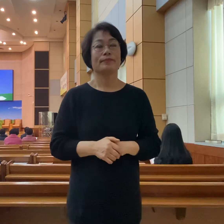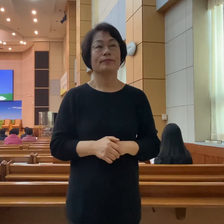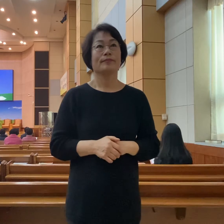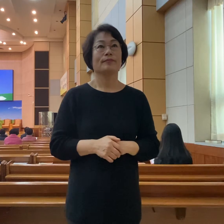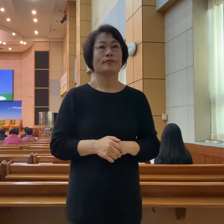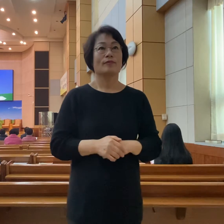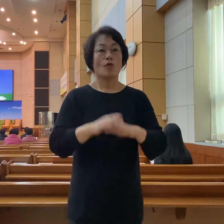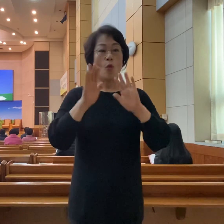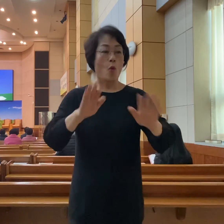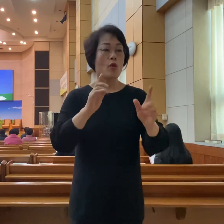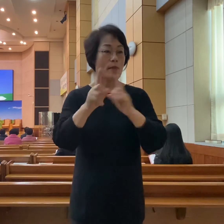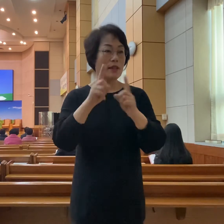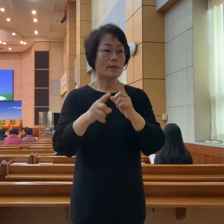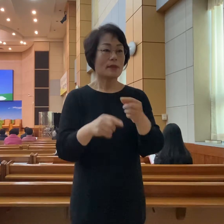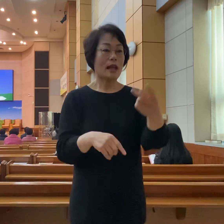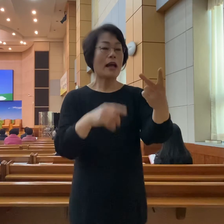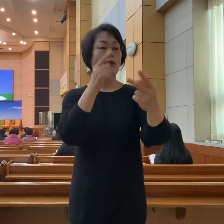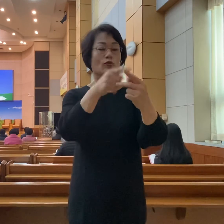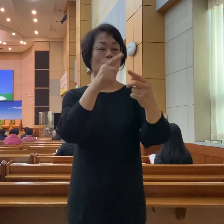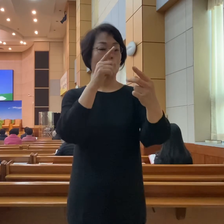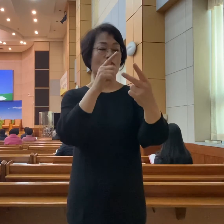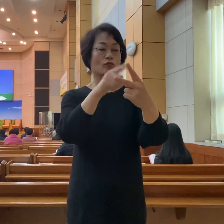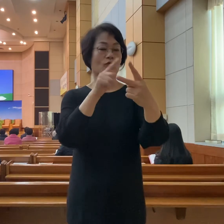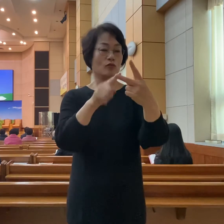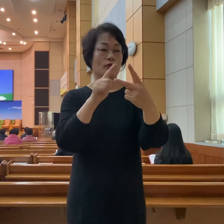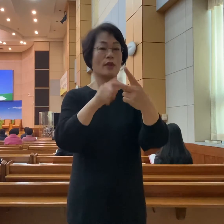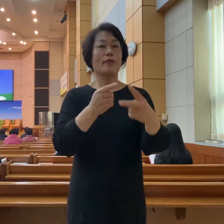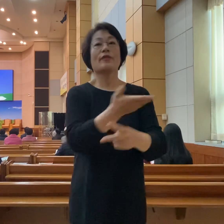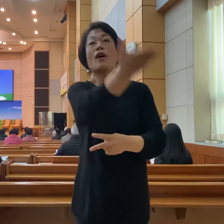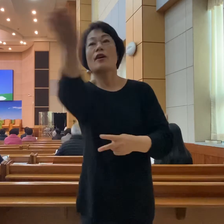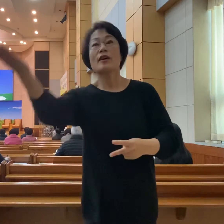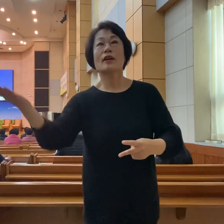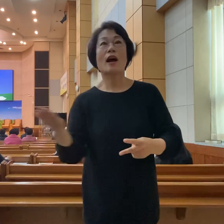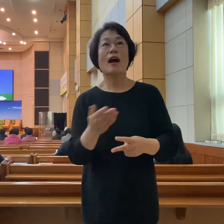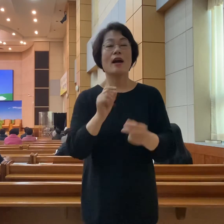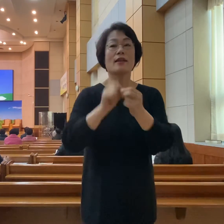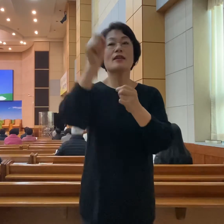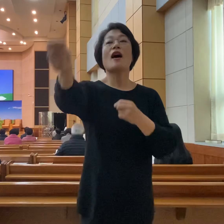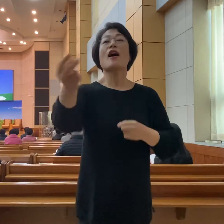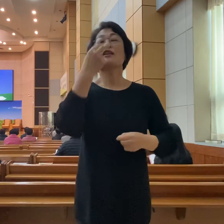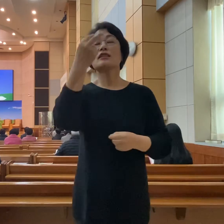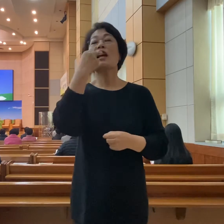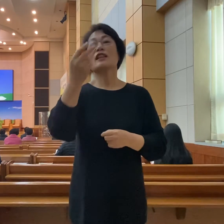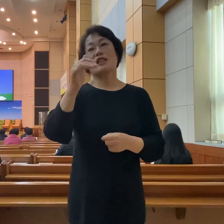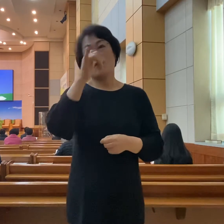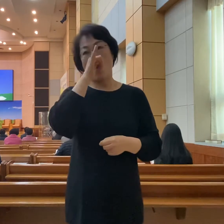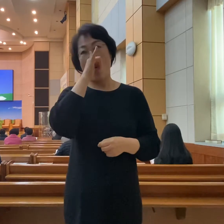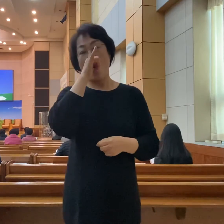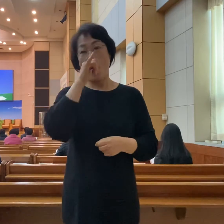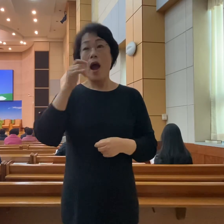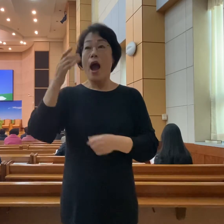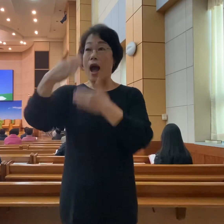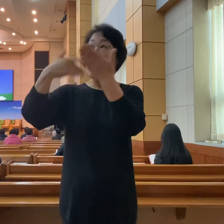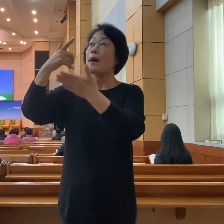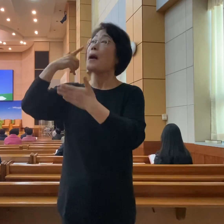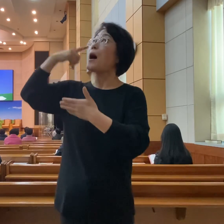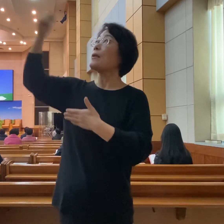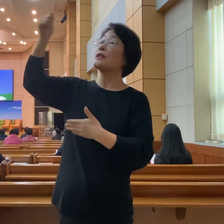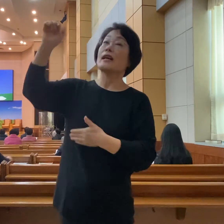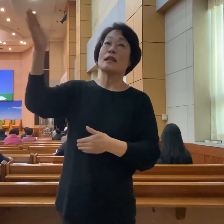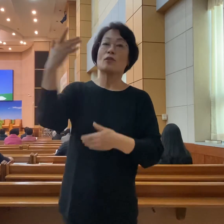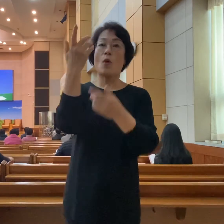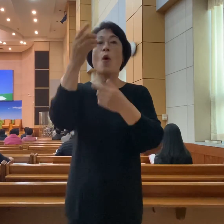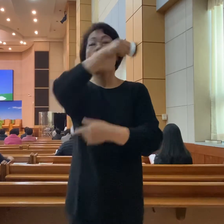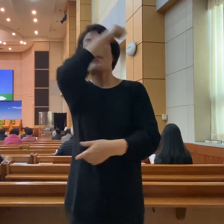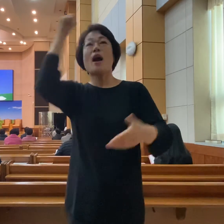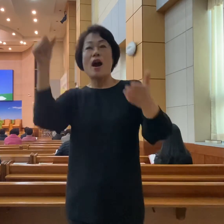그래서 오늘 말씀은 딱 두 가지를 이야기해요. 너희가 영생 하나님이 너희 아버지가 되셔서 함께 하셔서